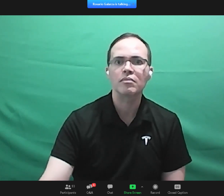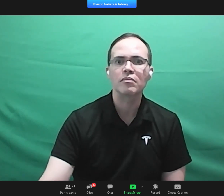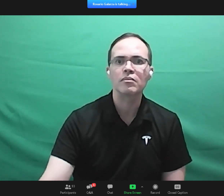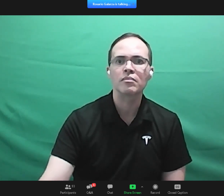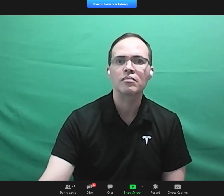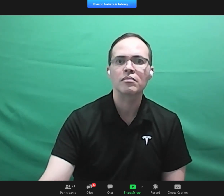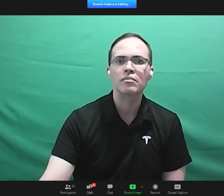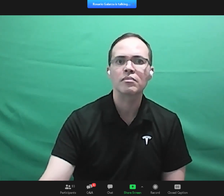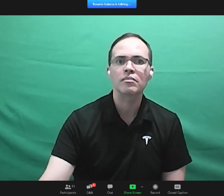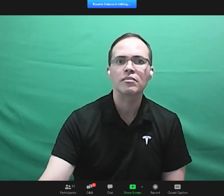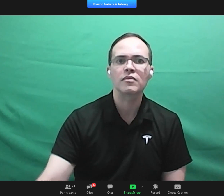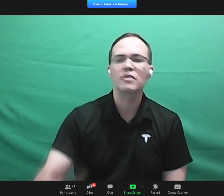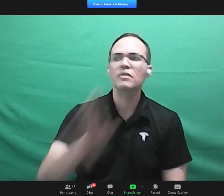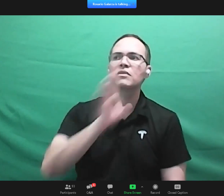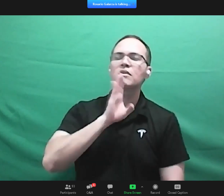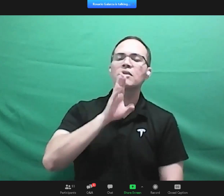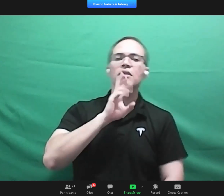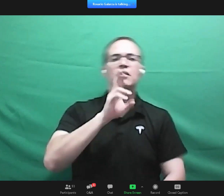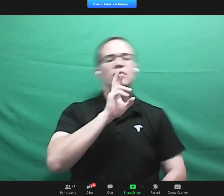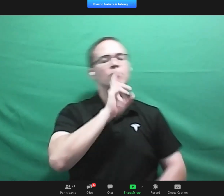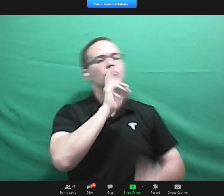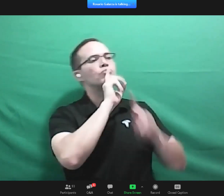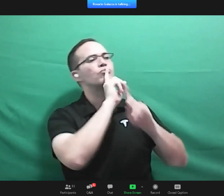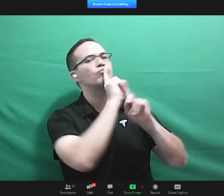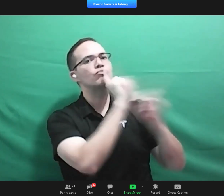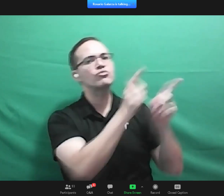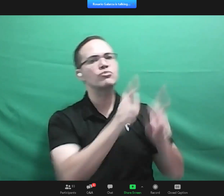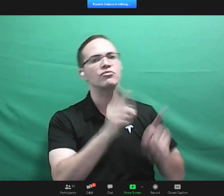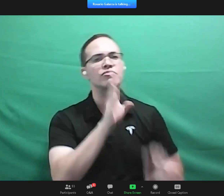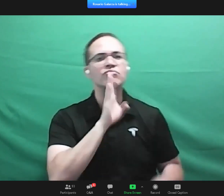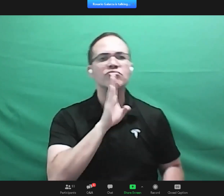repente Juliana quieren, por favor, responder.